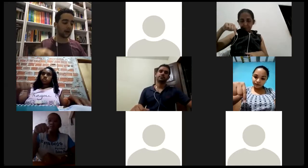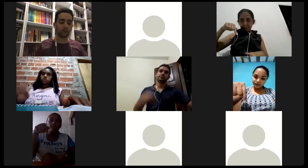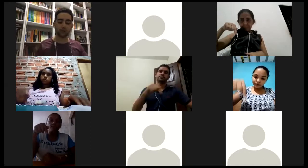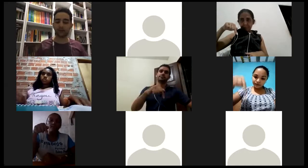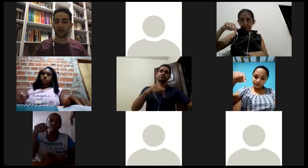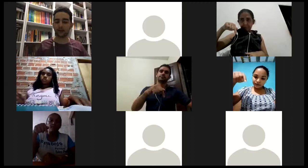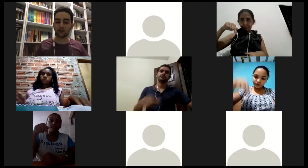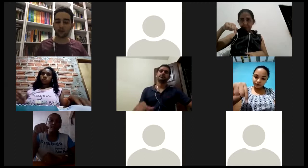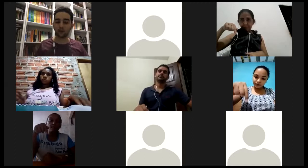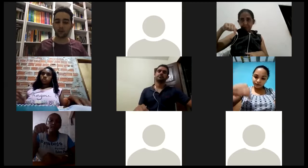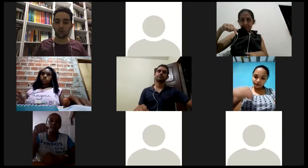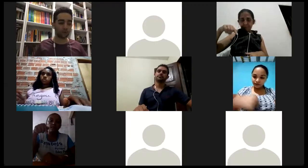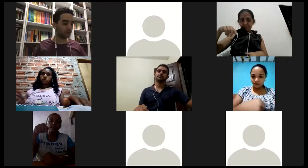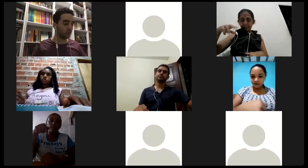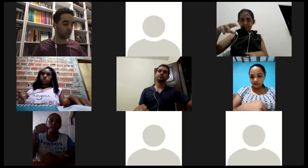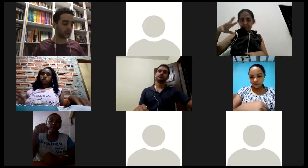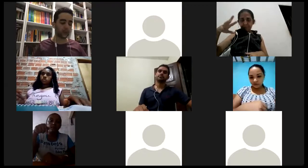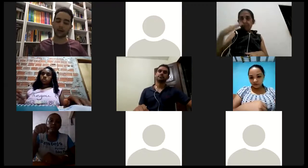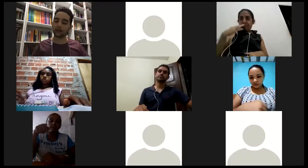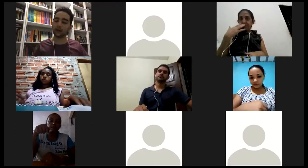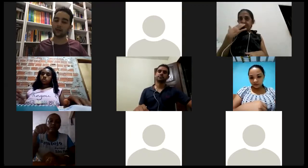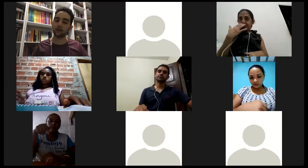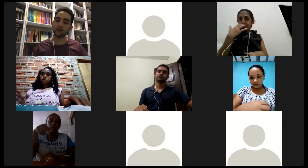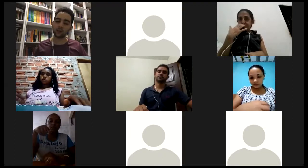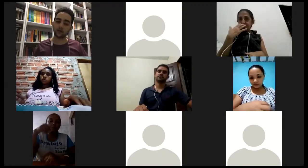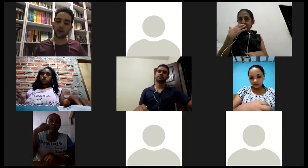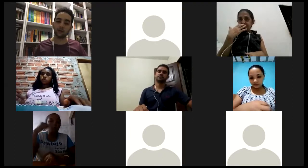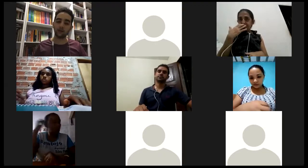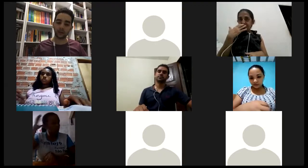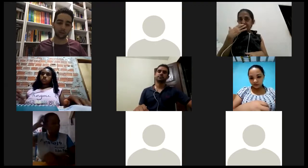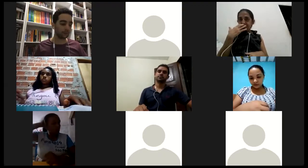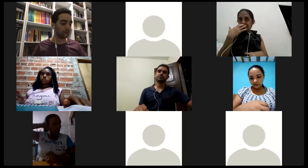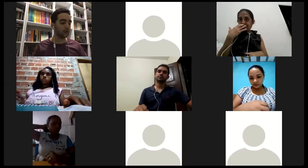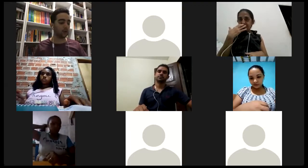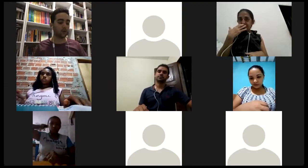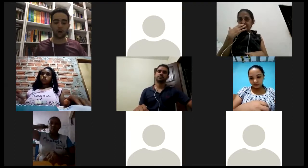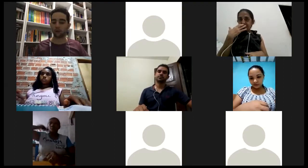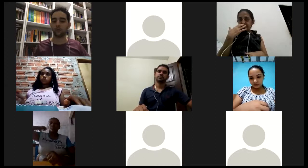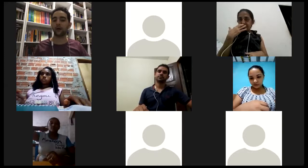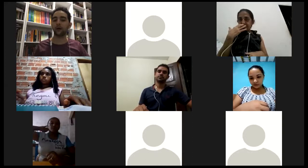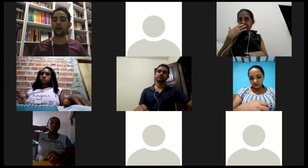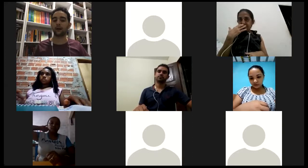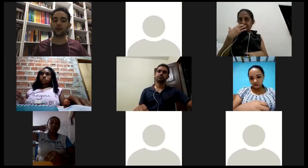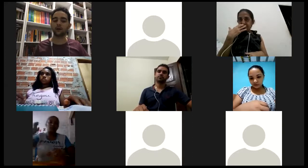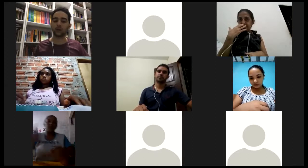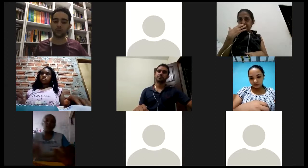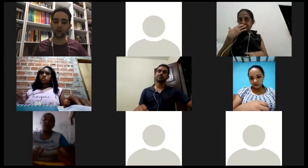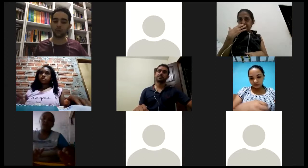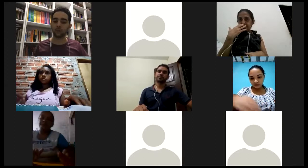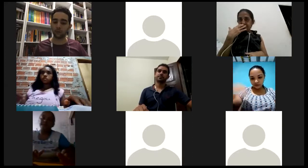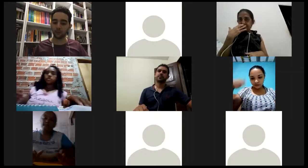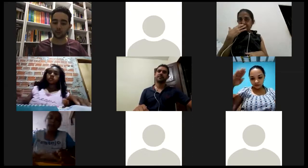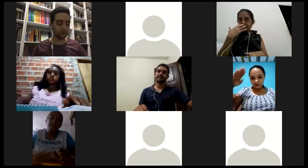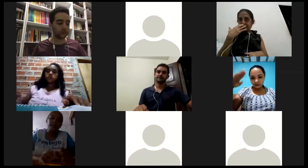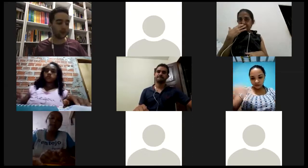Esse alto estava característico como... O hoje era característico de advérbio de tempo. O alto é característico de advérbio